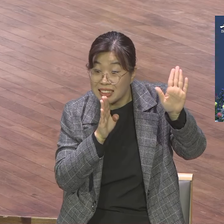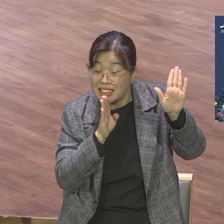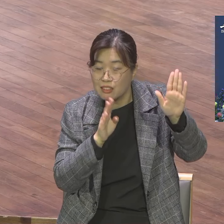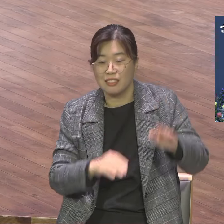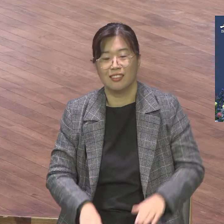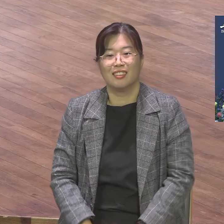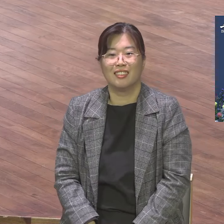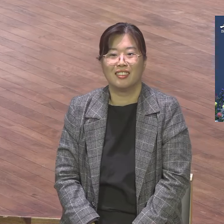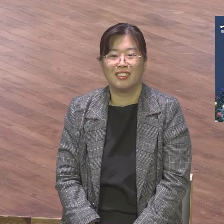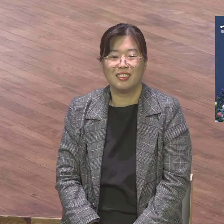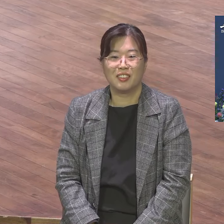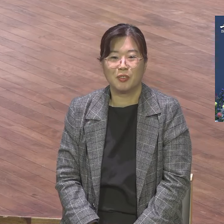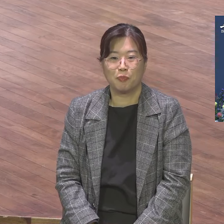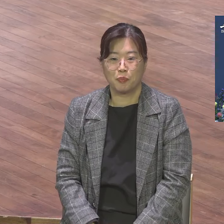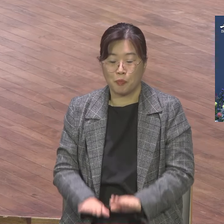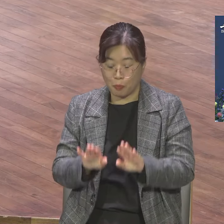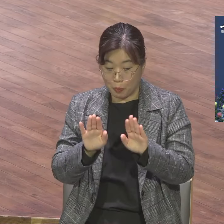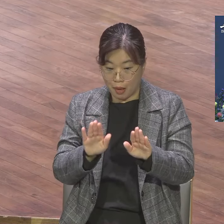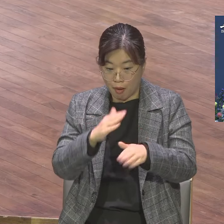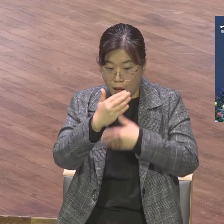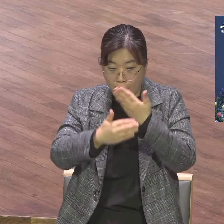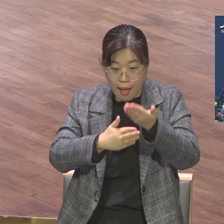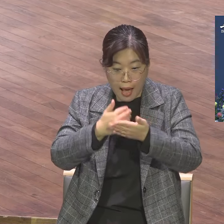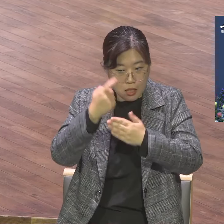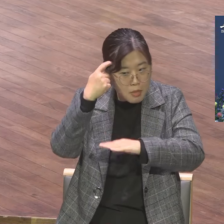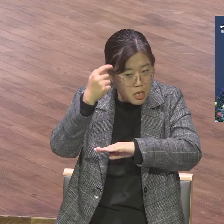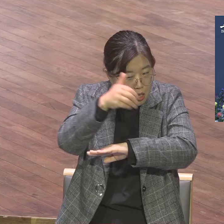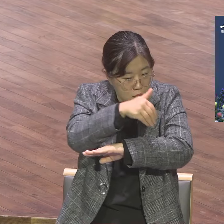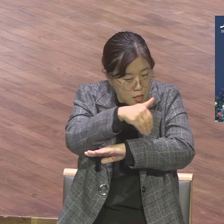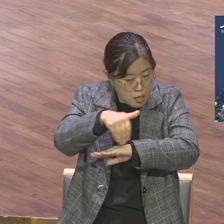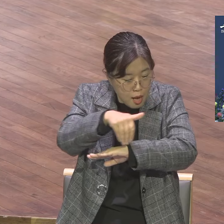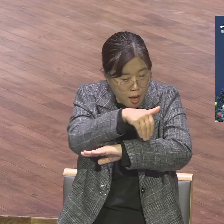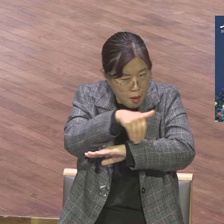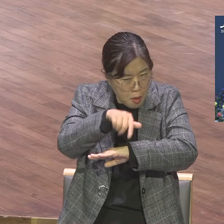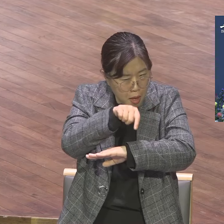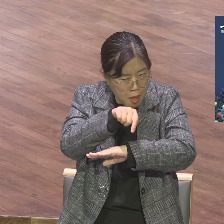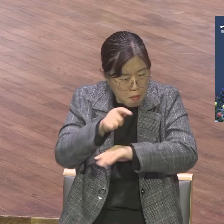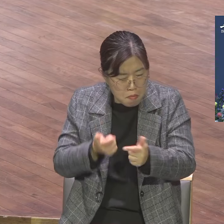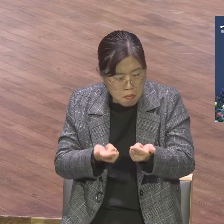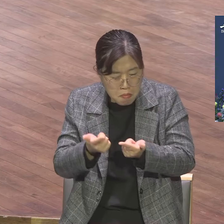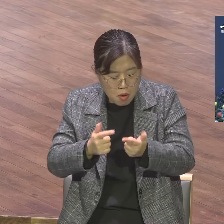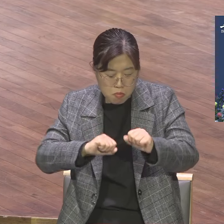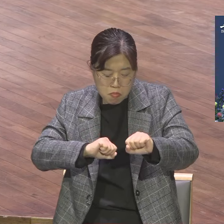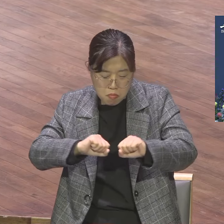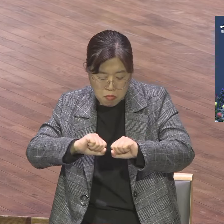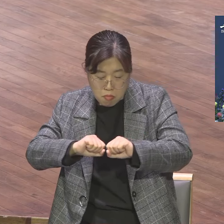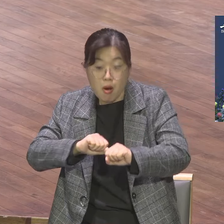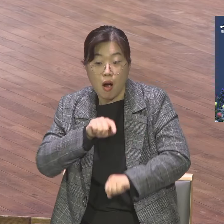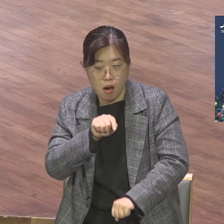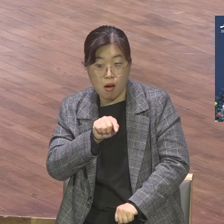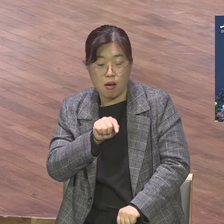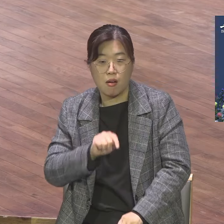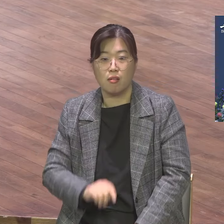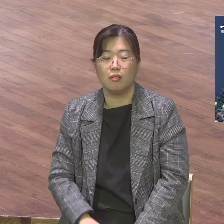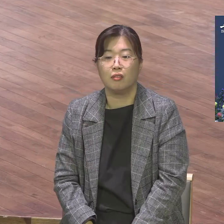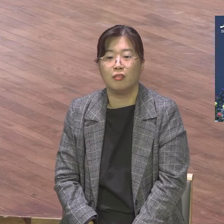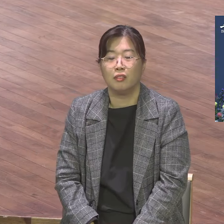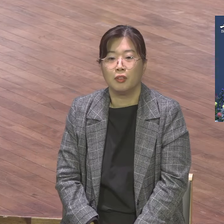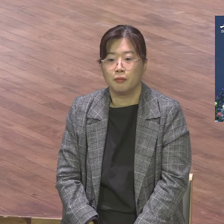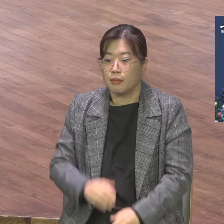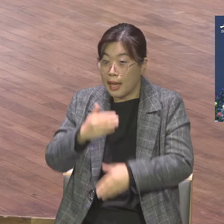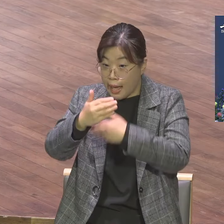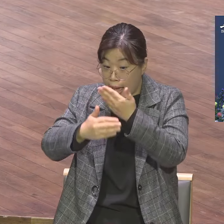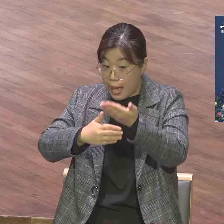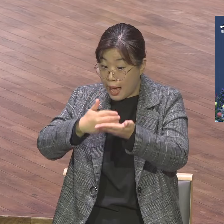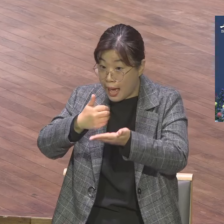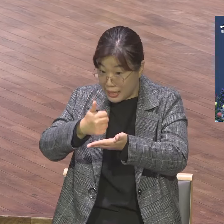자, 하나님께서 작정하신 일들을 반드시 이루어 가신다는 의미가 담겨 있는데 특별히 하나님의